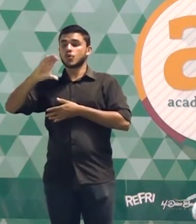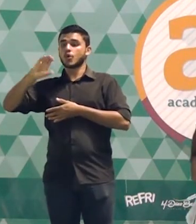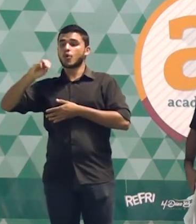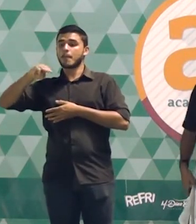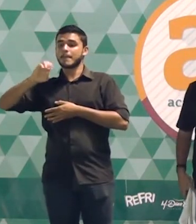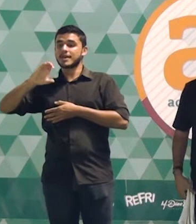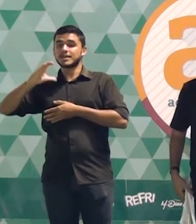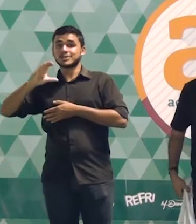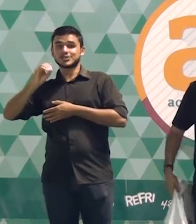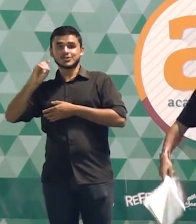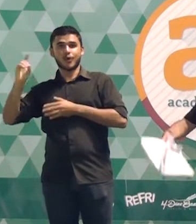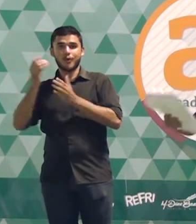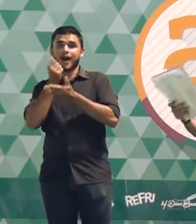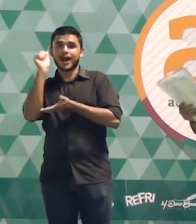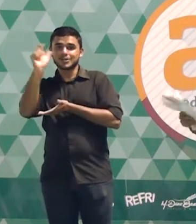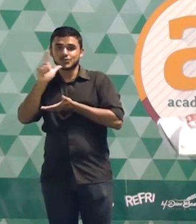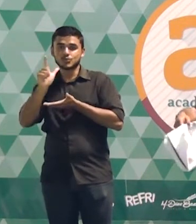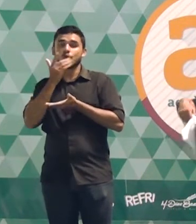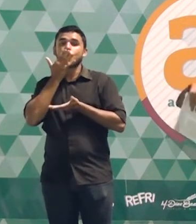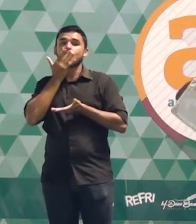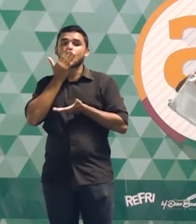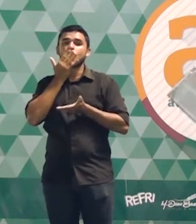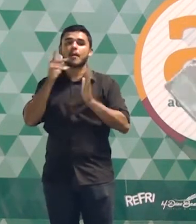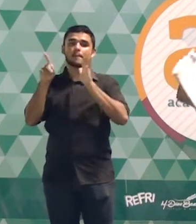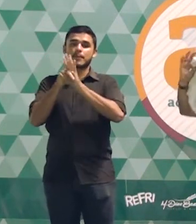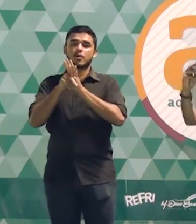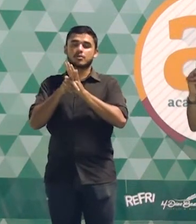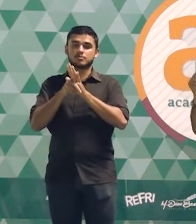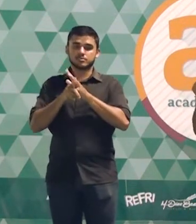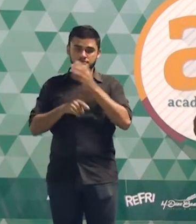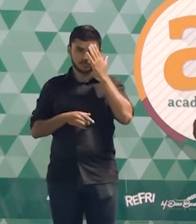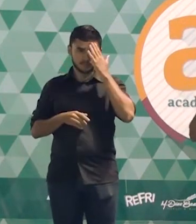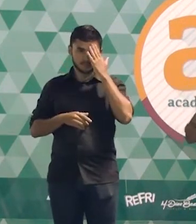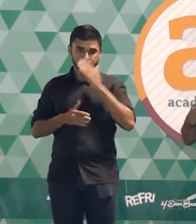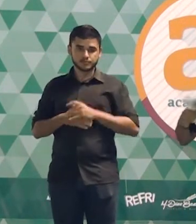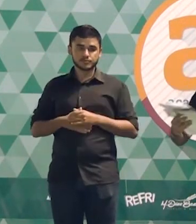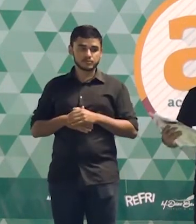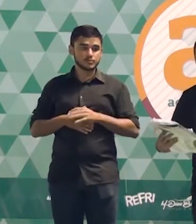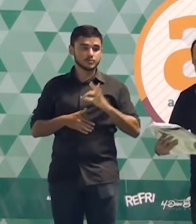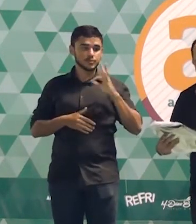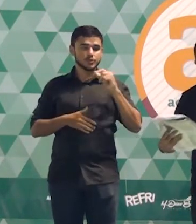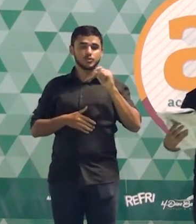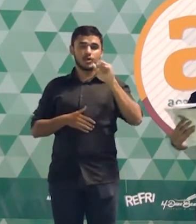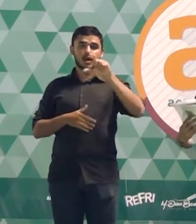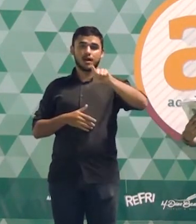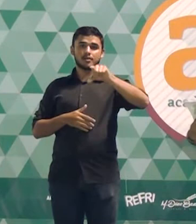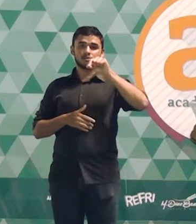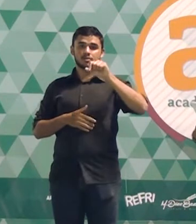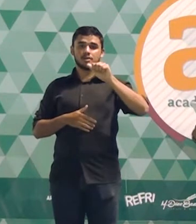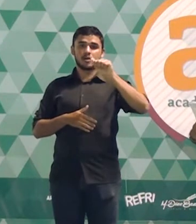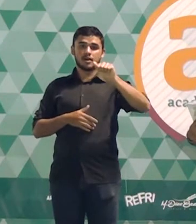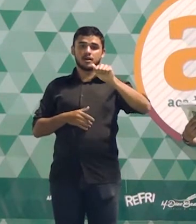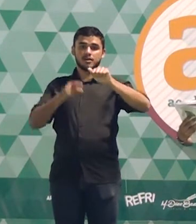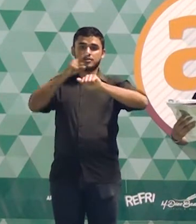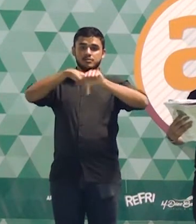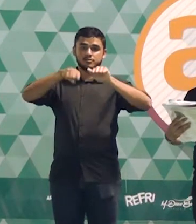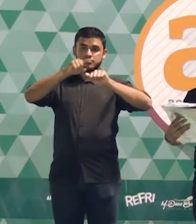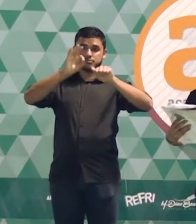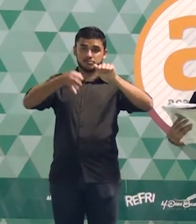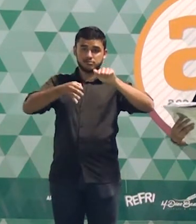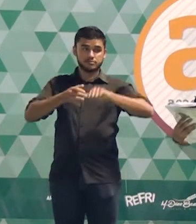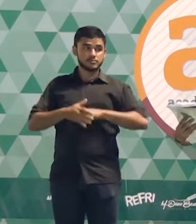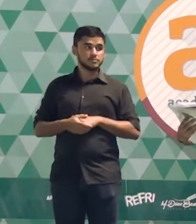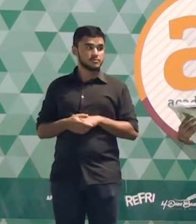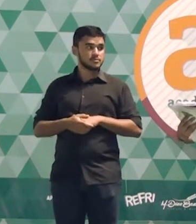alternativa A. Para a alternativa A, professor, se eu marcar tudo A, eu passo? Passa não. Alternativa A de...